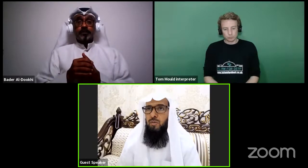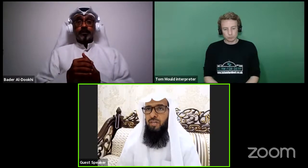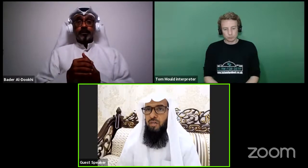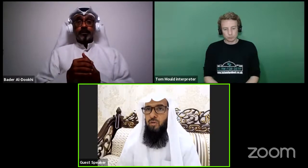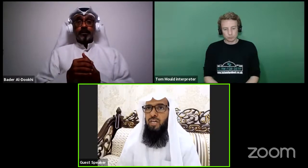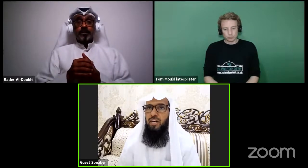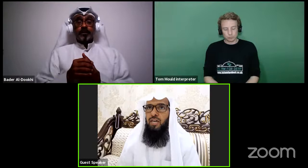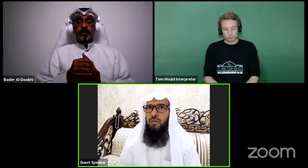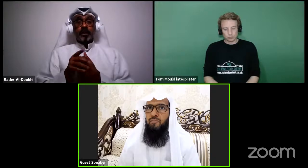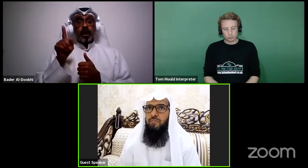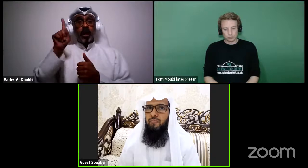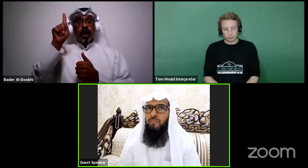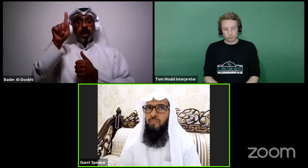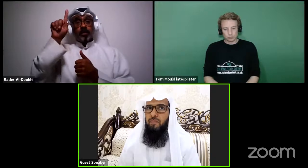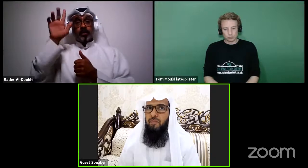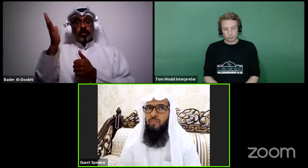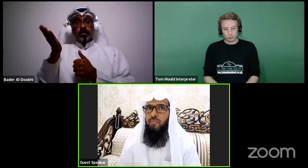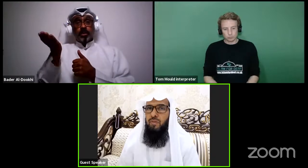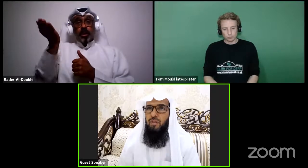الله تبارك وتعالى